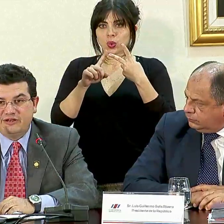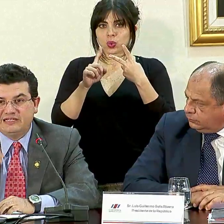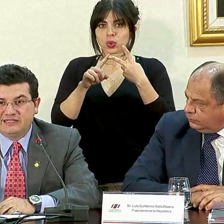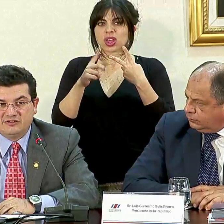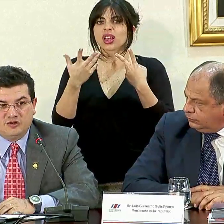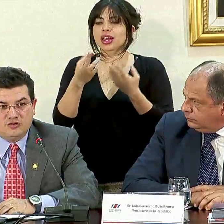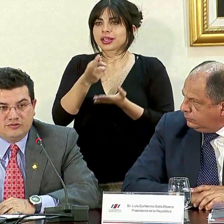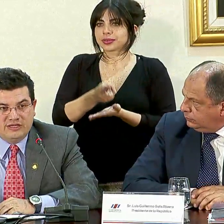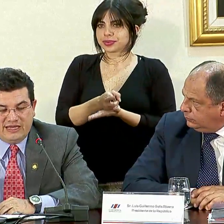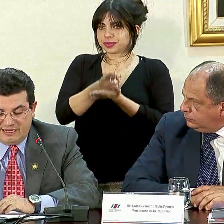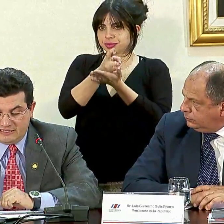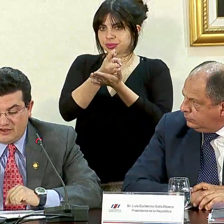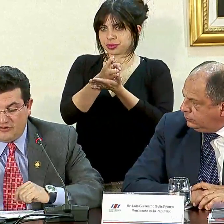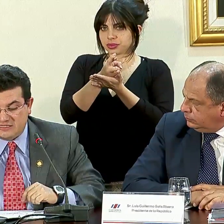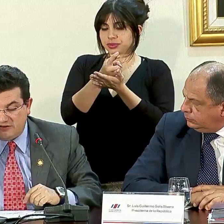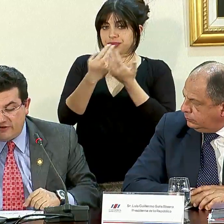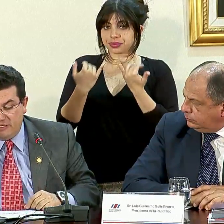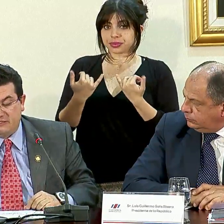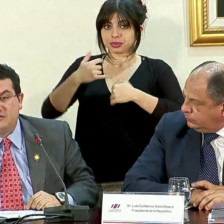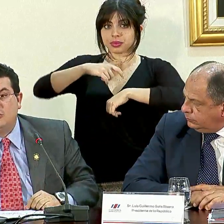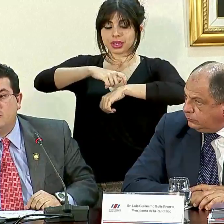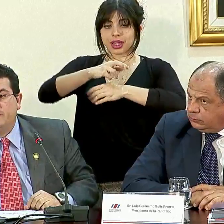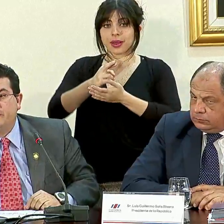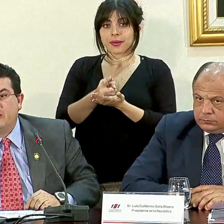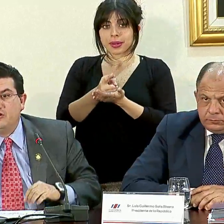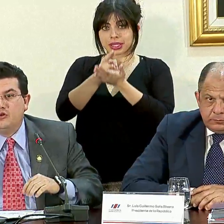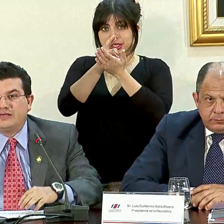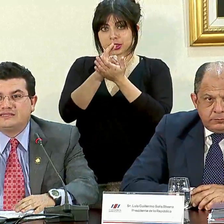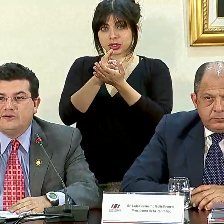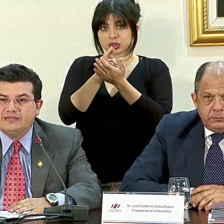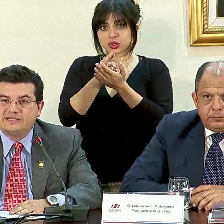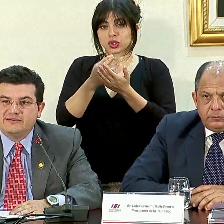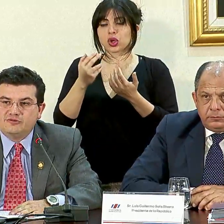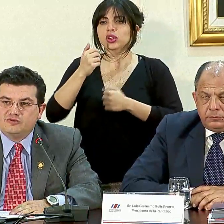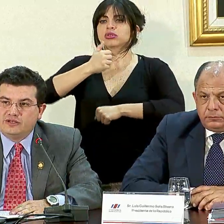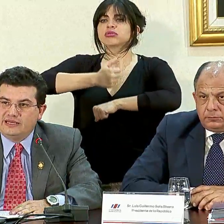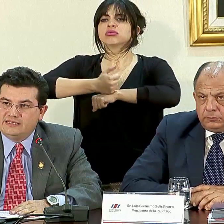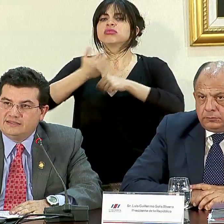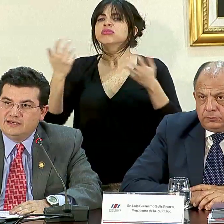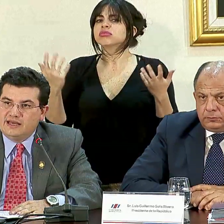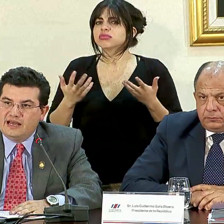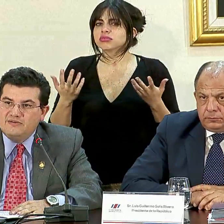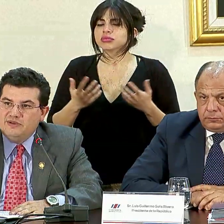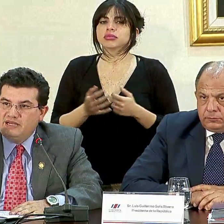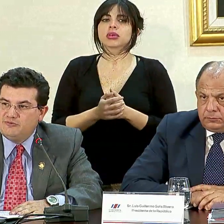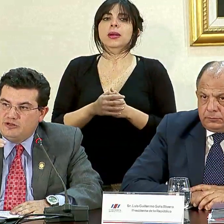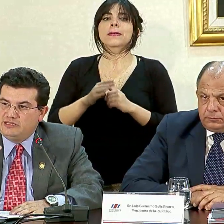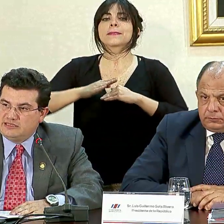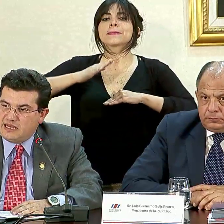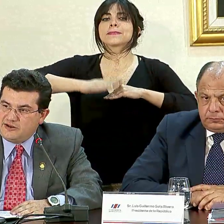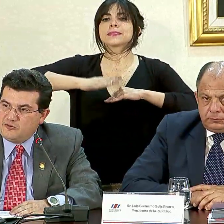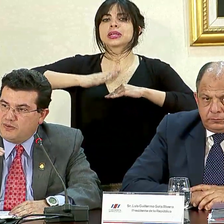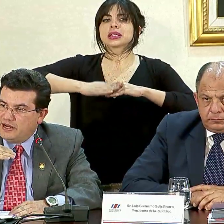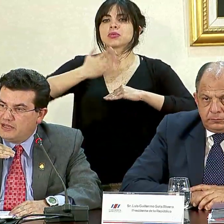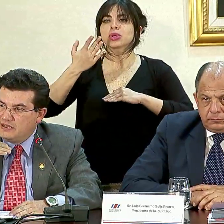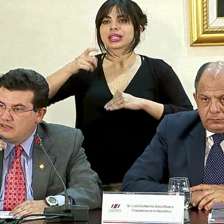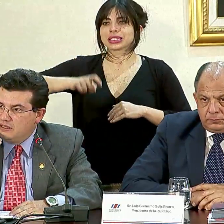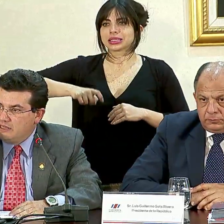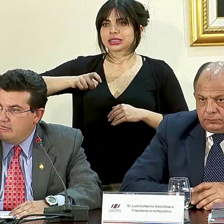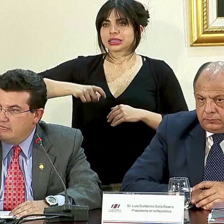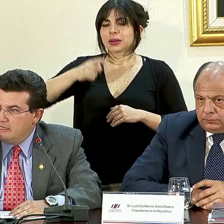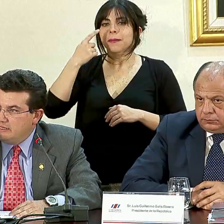de rehabilitación. En esta fase de rehabilitación, lo que establecemos es el mínimo necesario